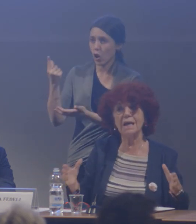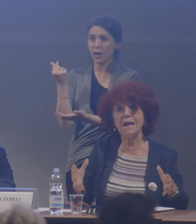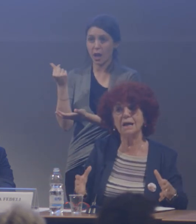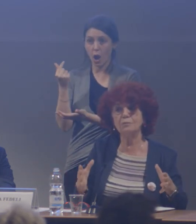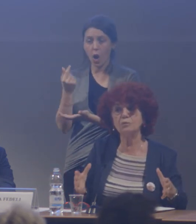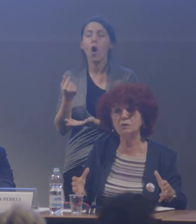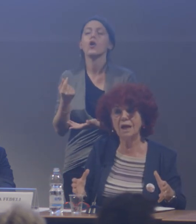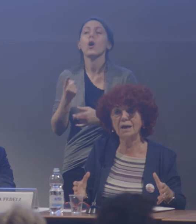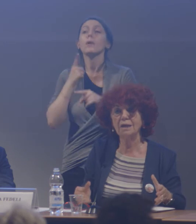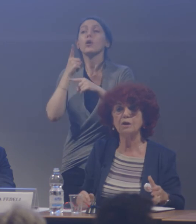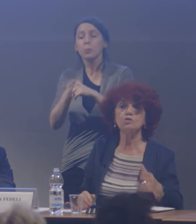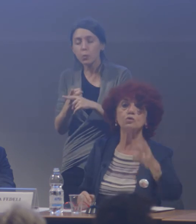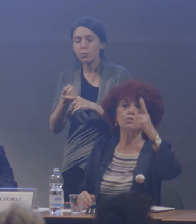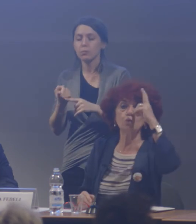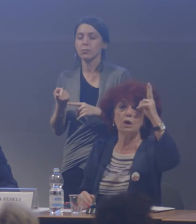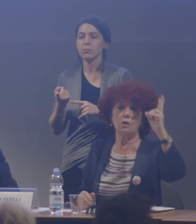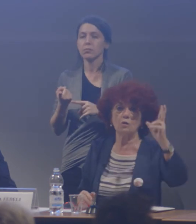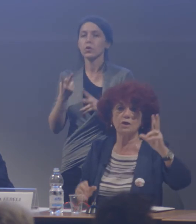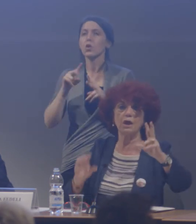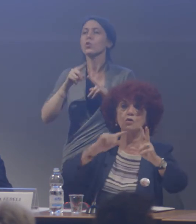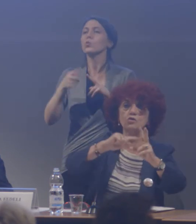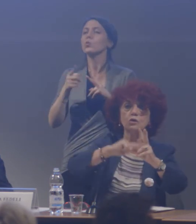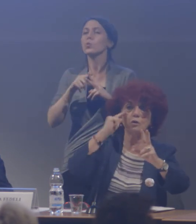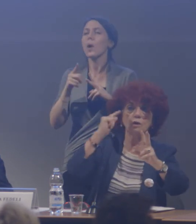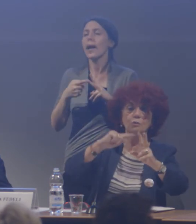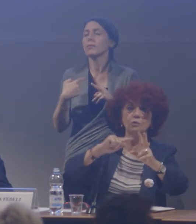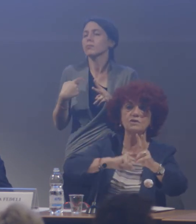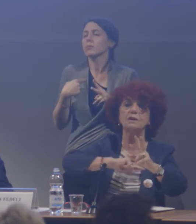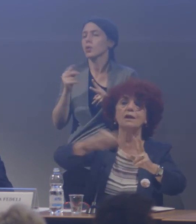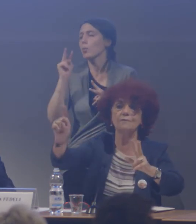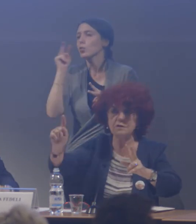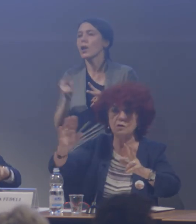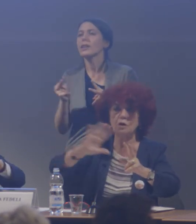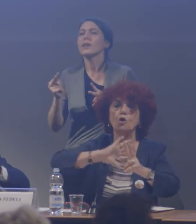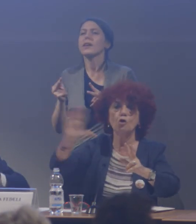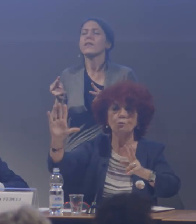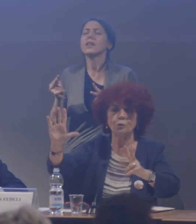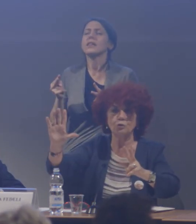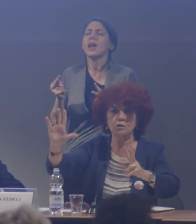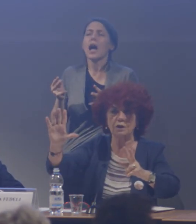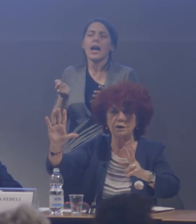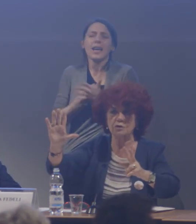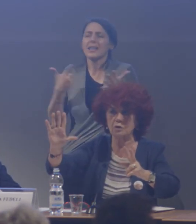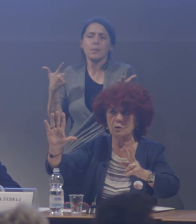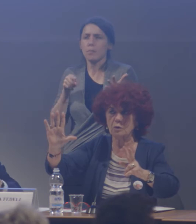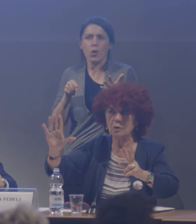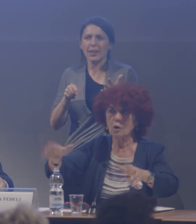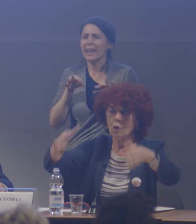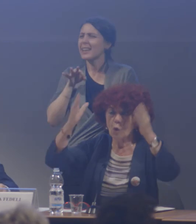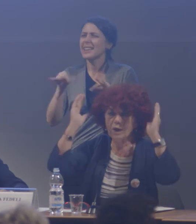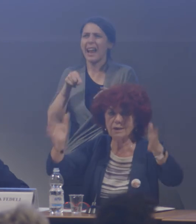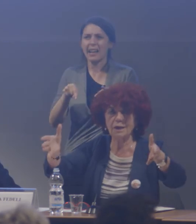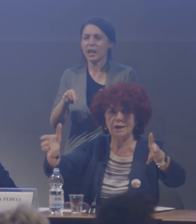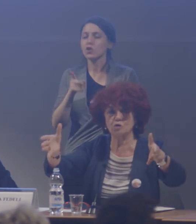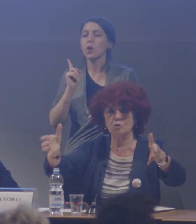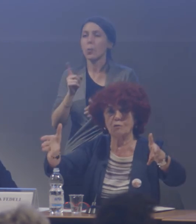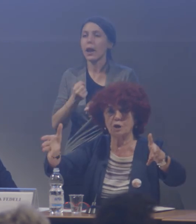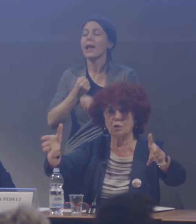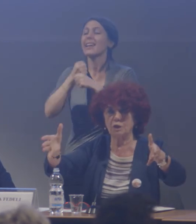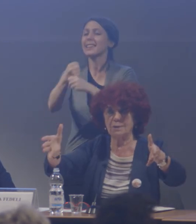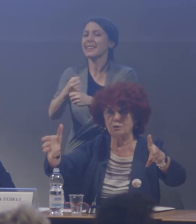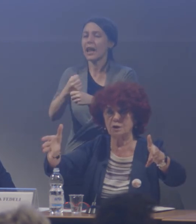economiche e anche puntare su due cose che considero da un punto di vista della visione un punto strategico. Una delega